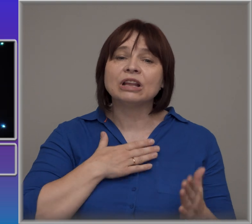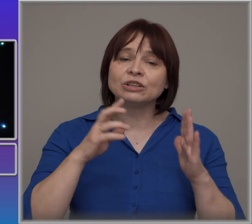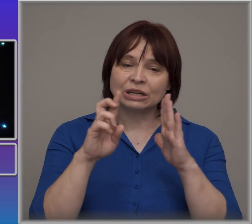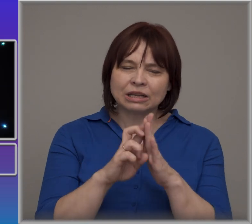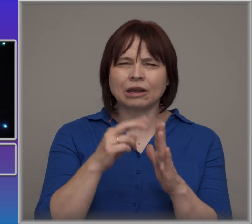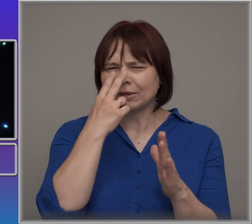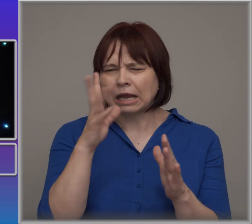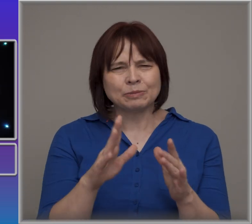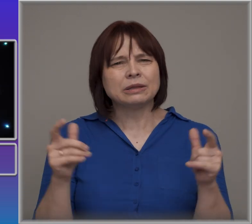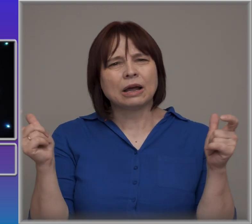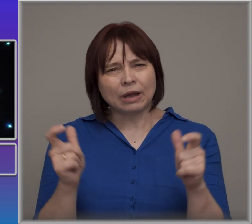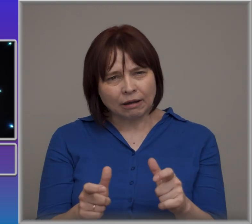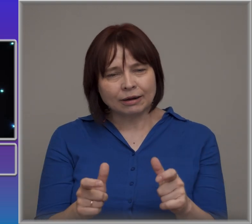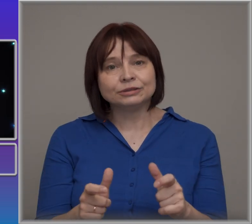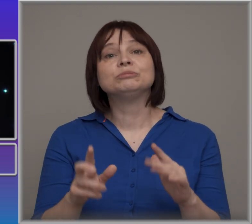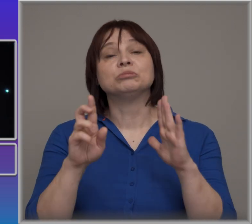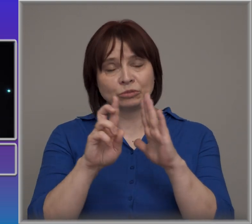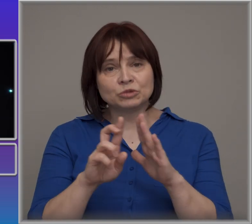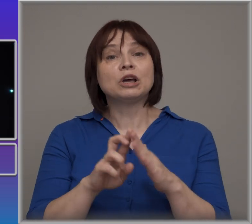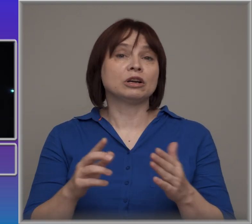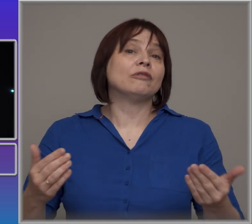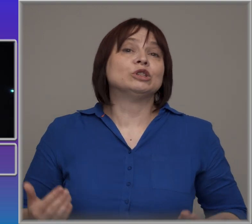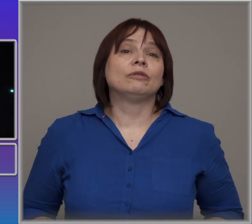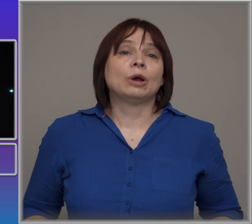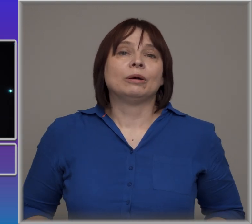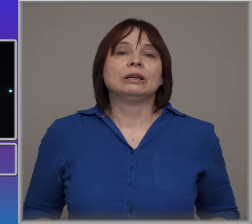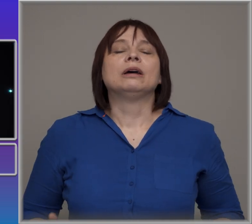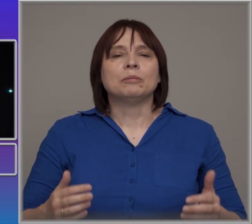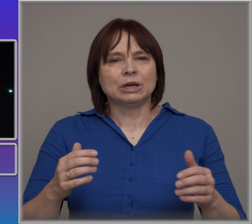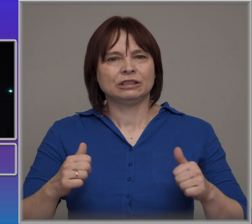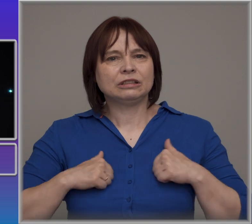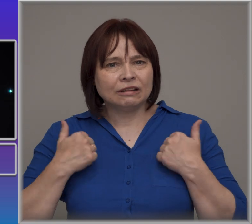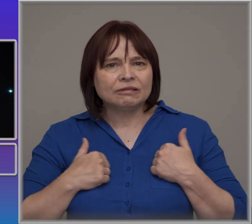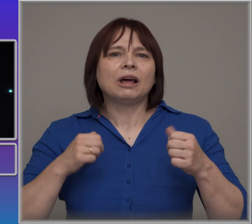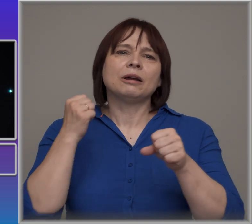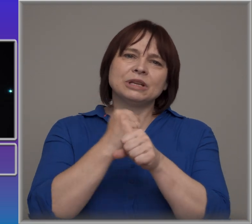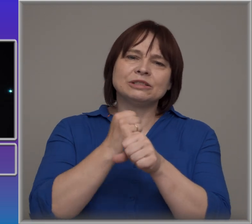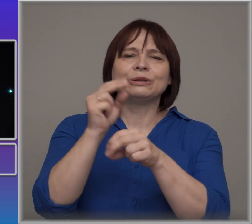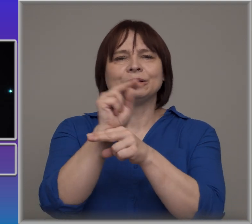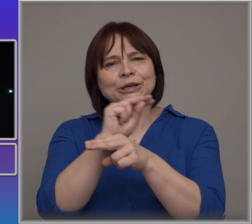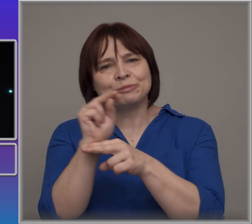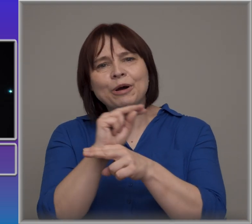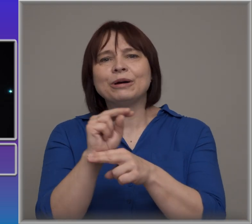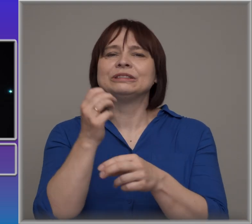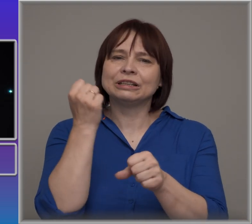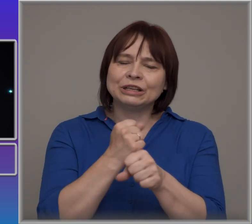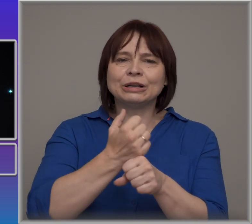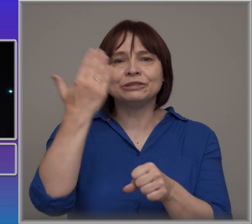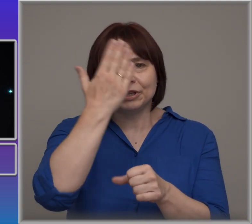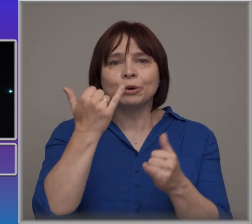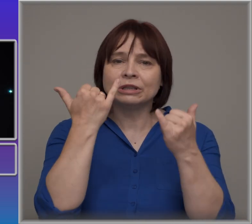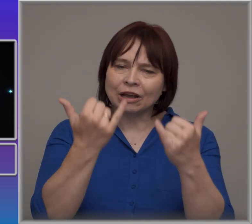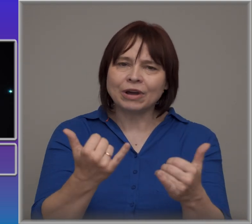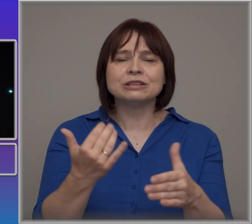благодарности за ваше участие. Я вышел говорить о даянии, о пожертвовании. Но я думаю, что большая